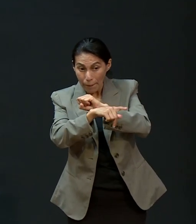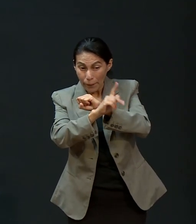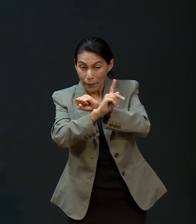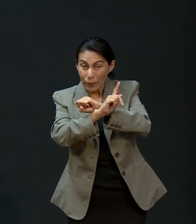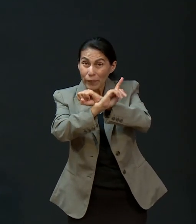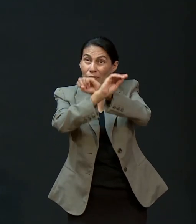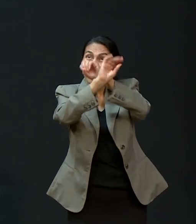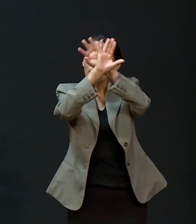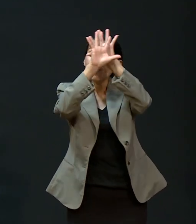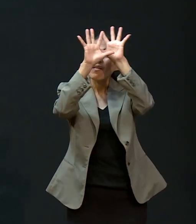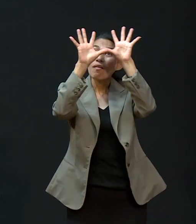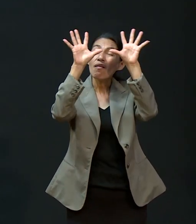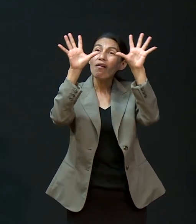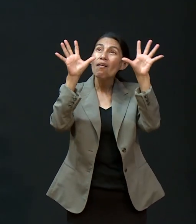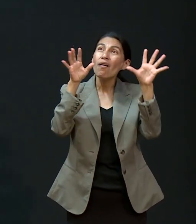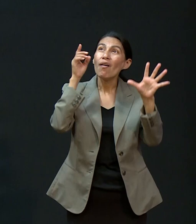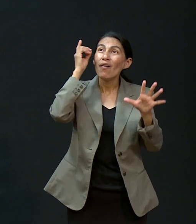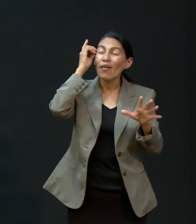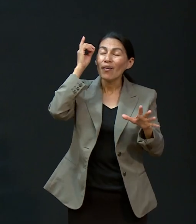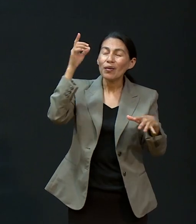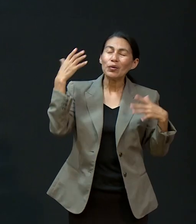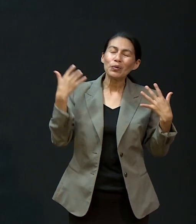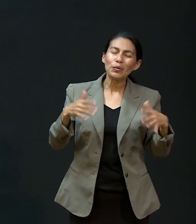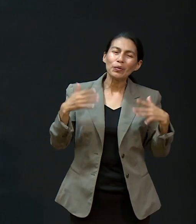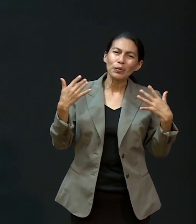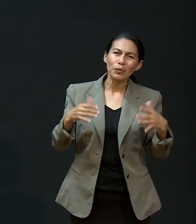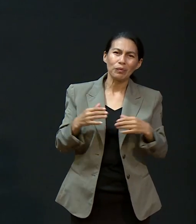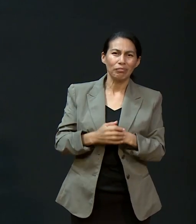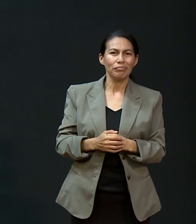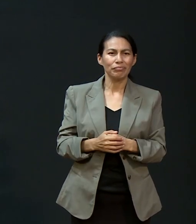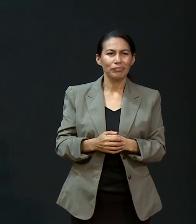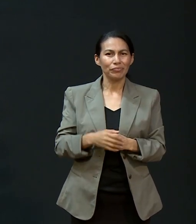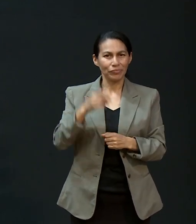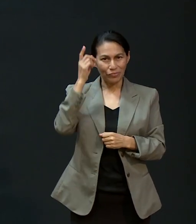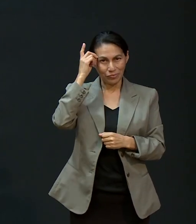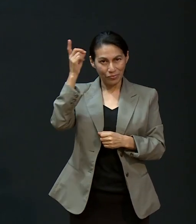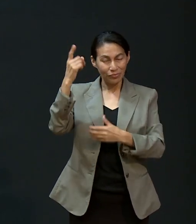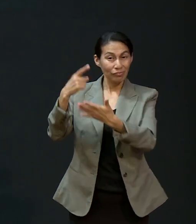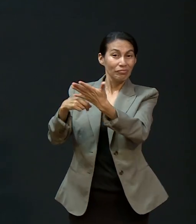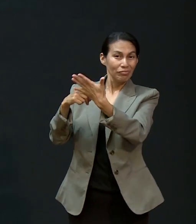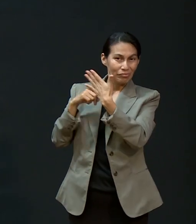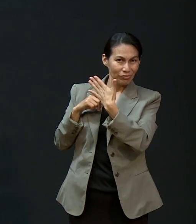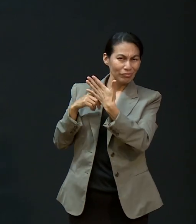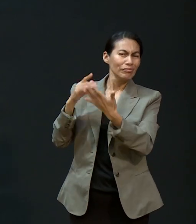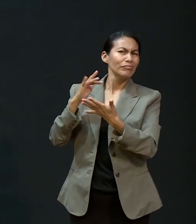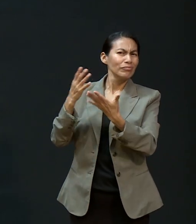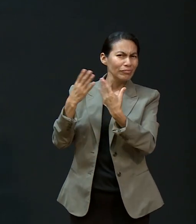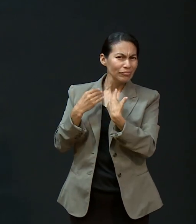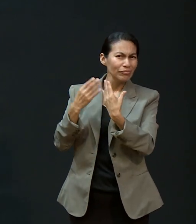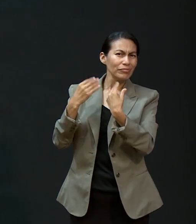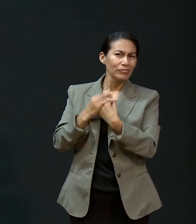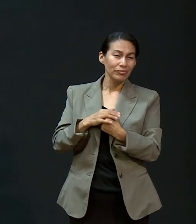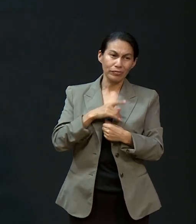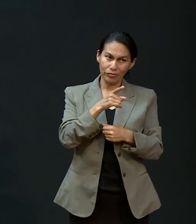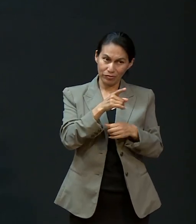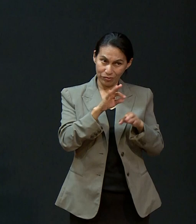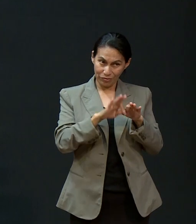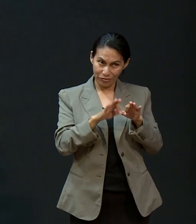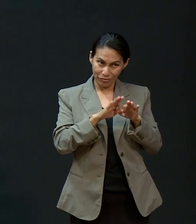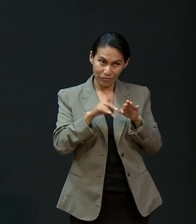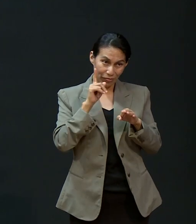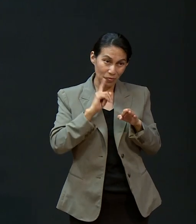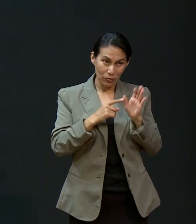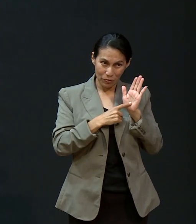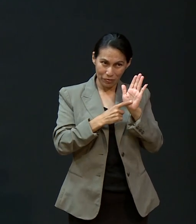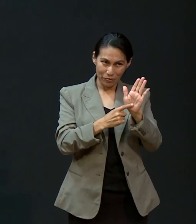manifestar grandemente a través de sus hijos, de las obras de misericordia, del modelo que Dios nos ha dado en Cristo